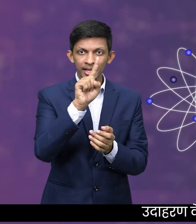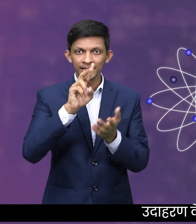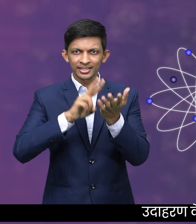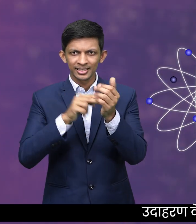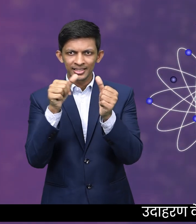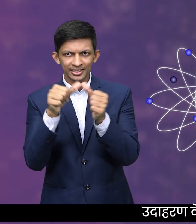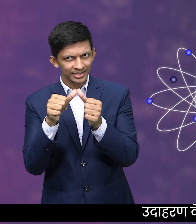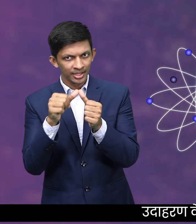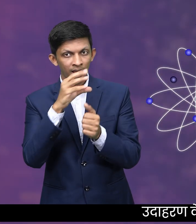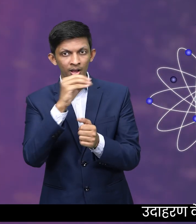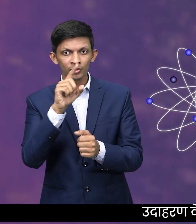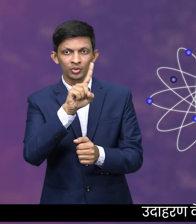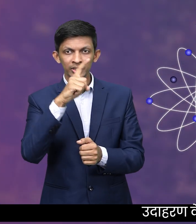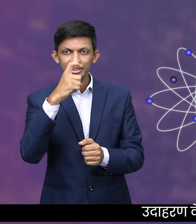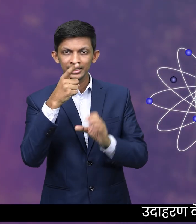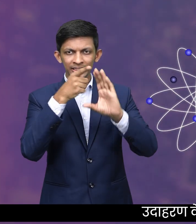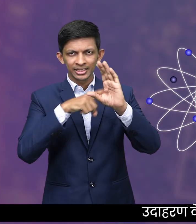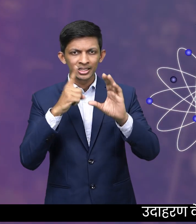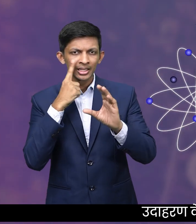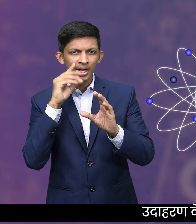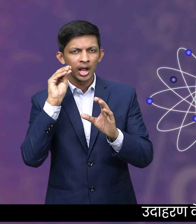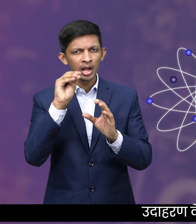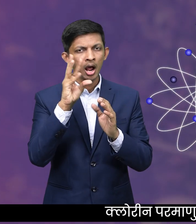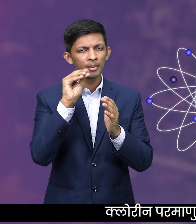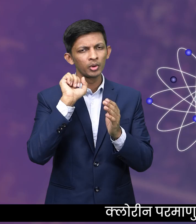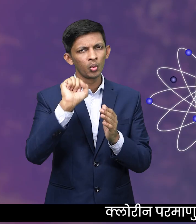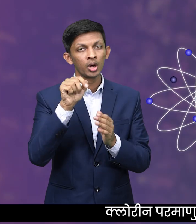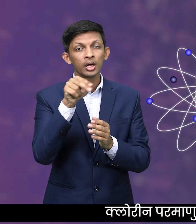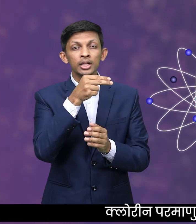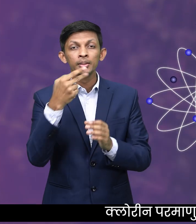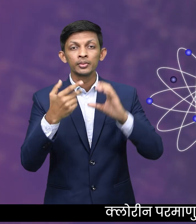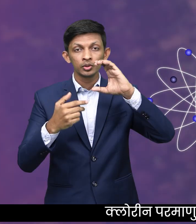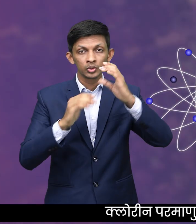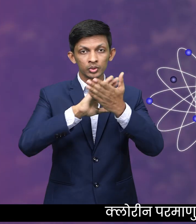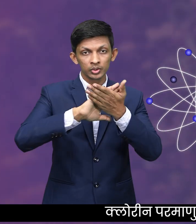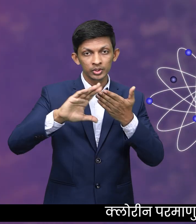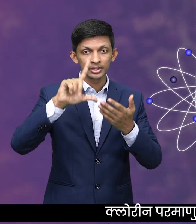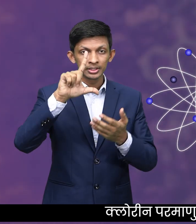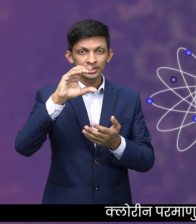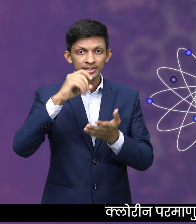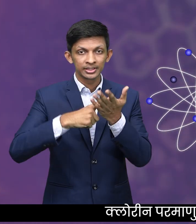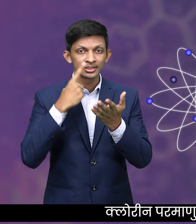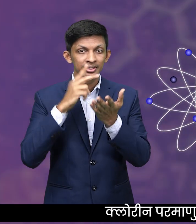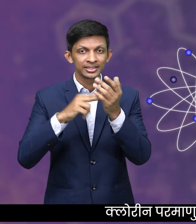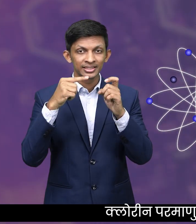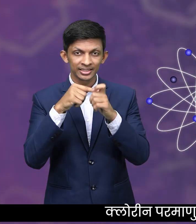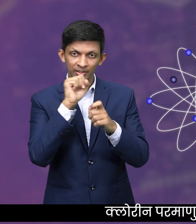11Na और 17Cl के बीच क्लोरीन परमाणु में अधिक आयनीकरण ऊर्जा होती